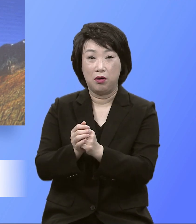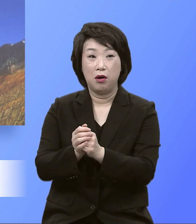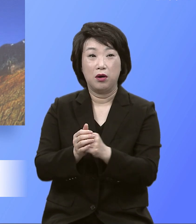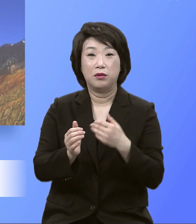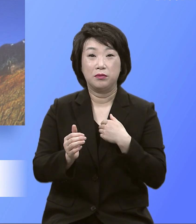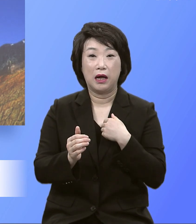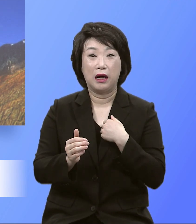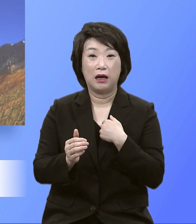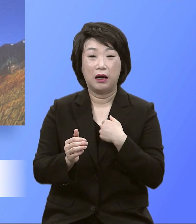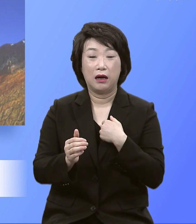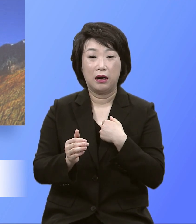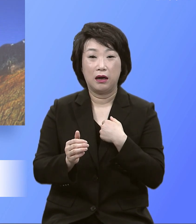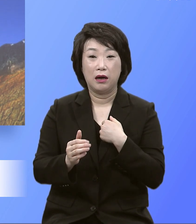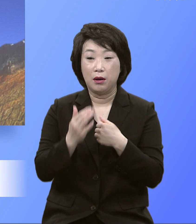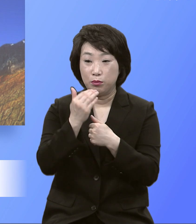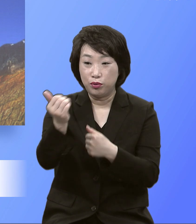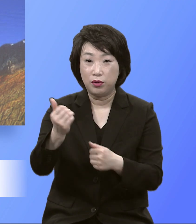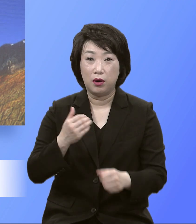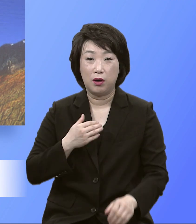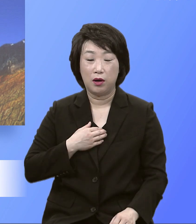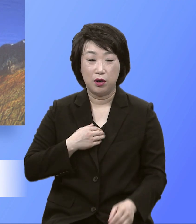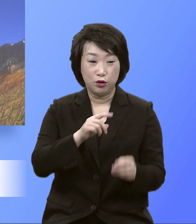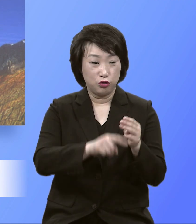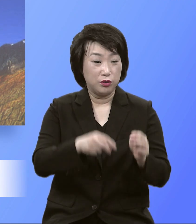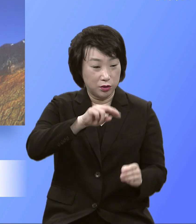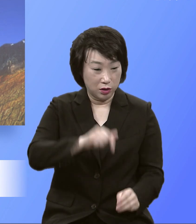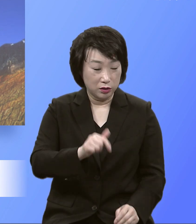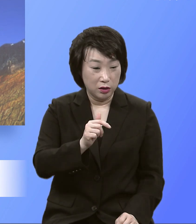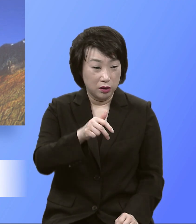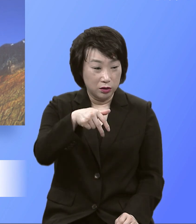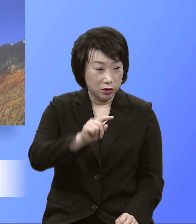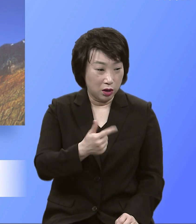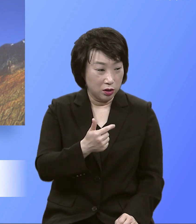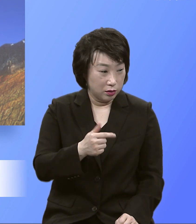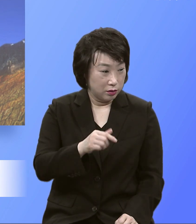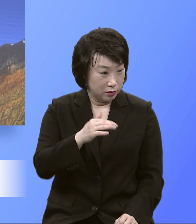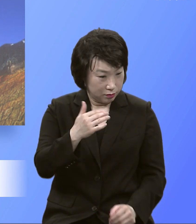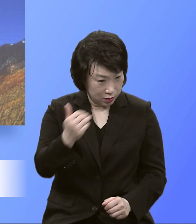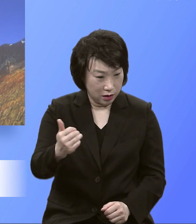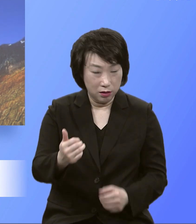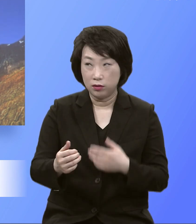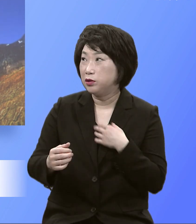가시면 절 부릅니다. 윤석전. 네.